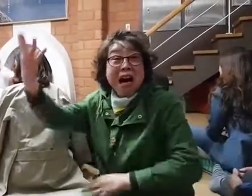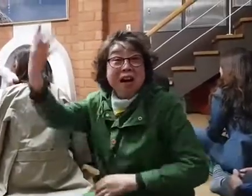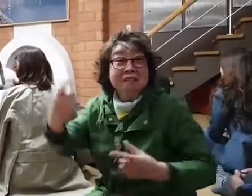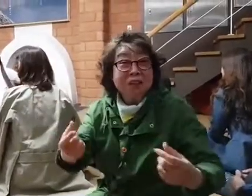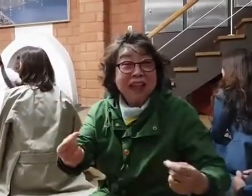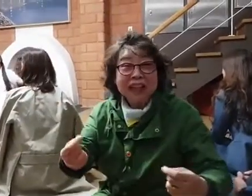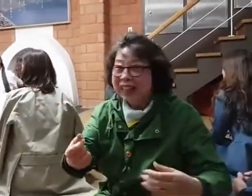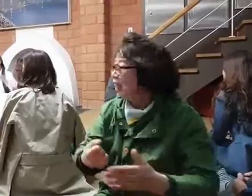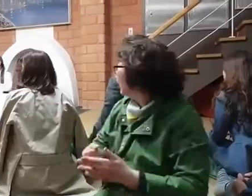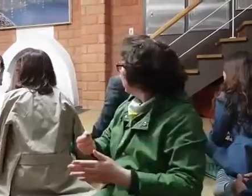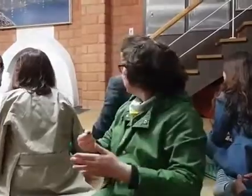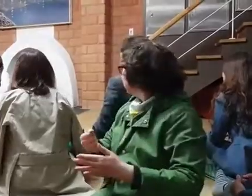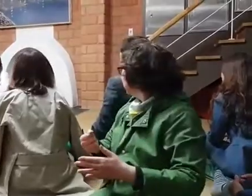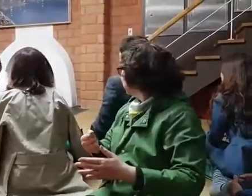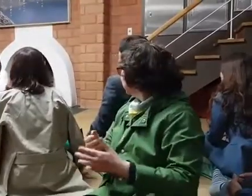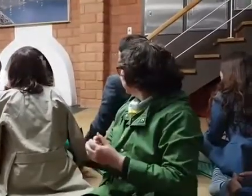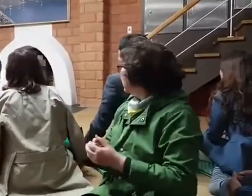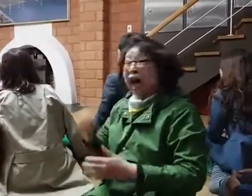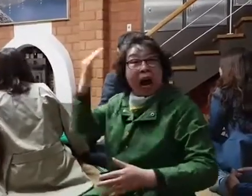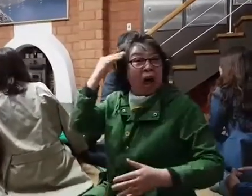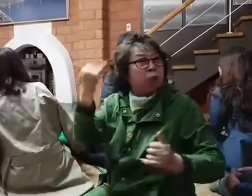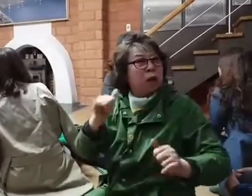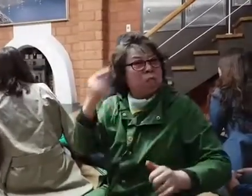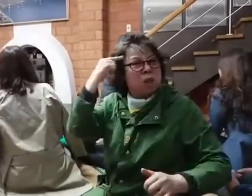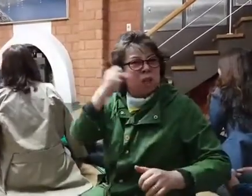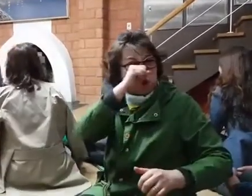우리 한국애라서 머리가 좋아요.